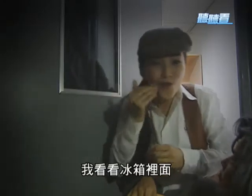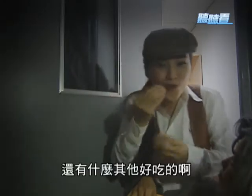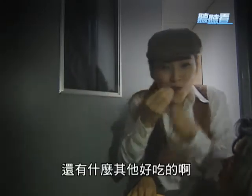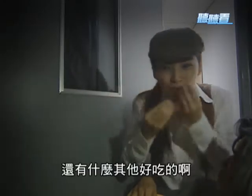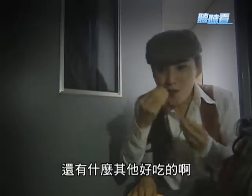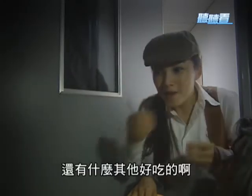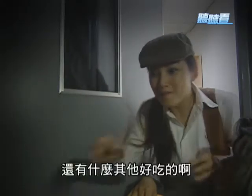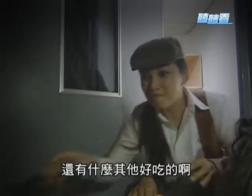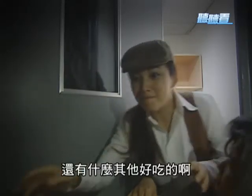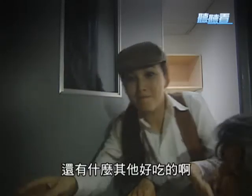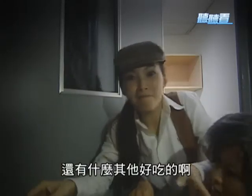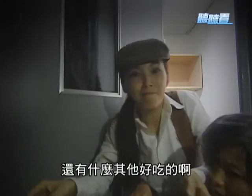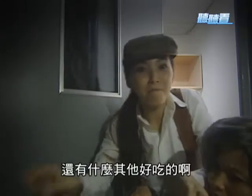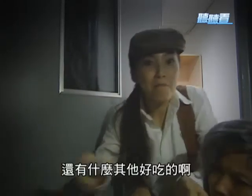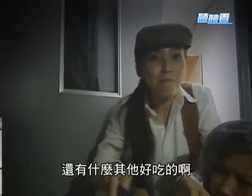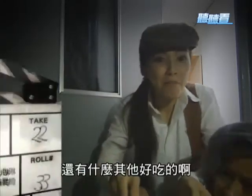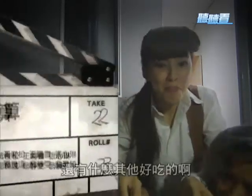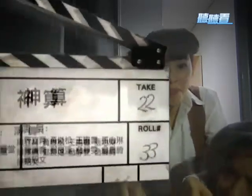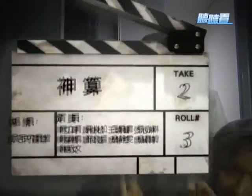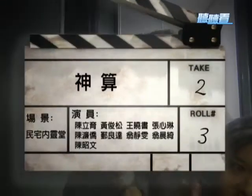什么其他好吃的啊，